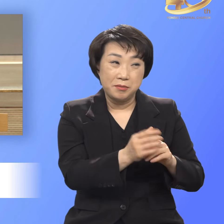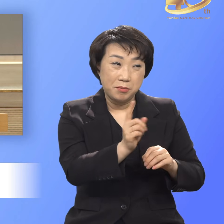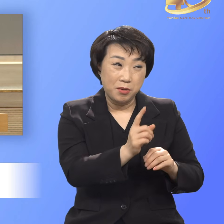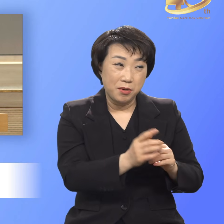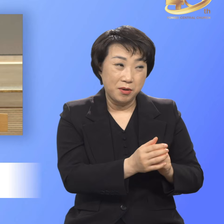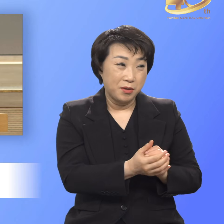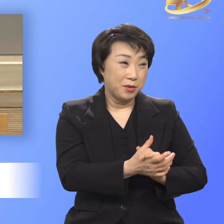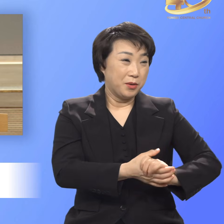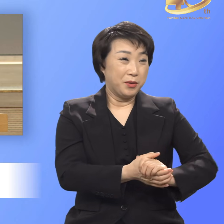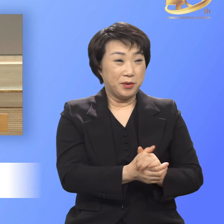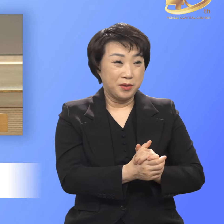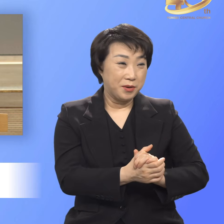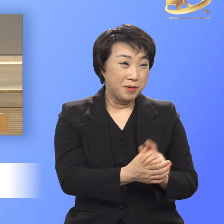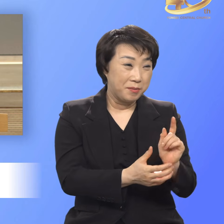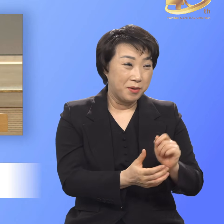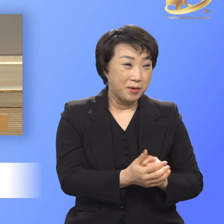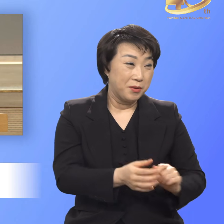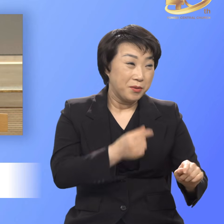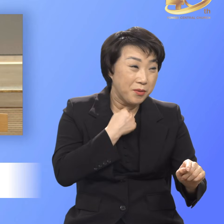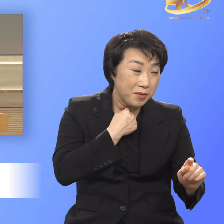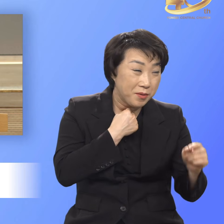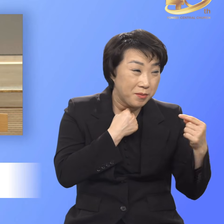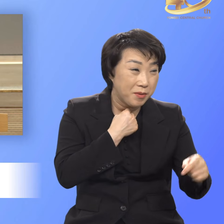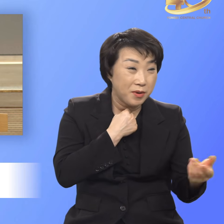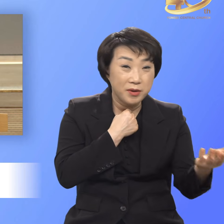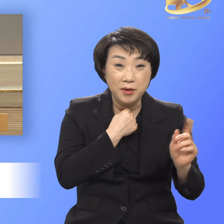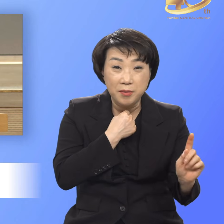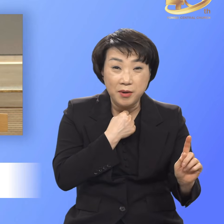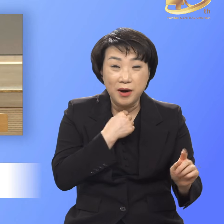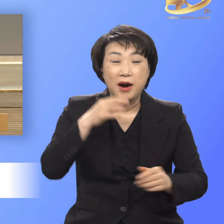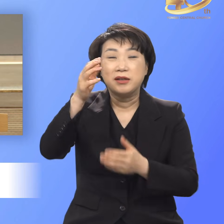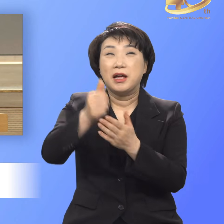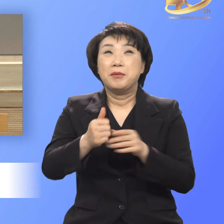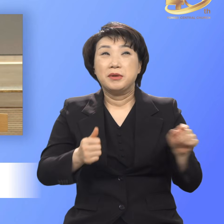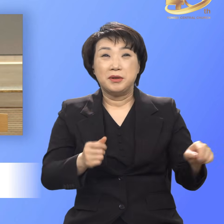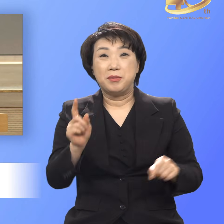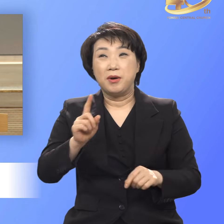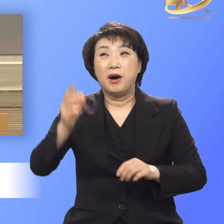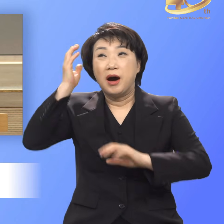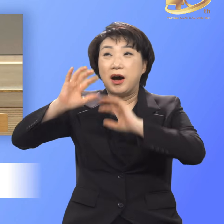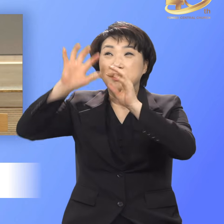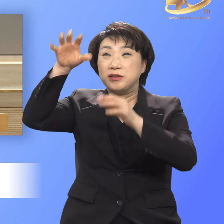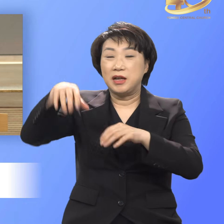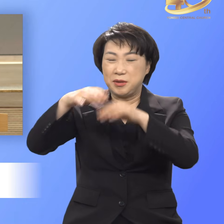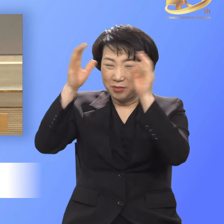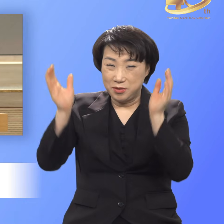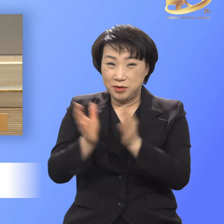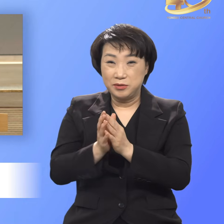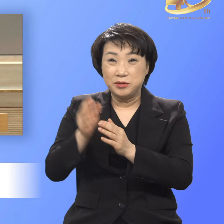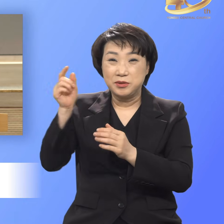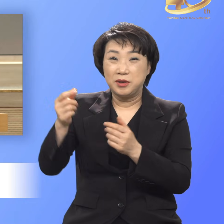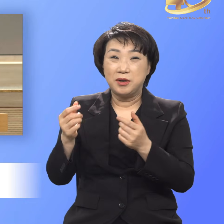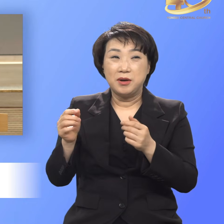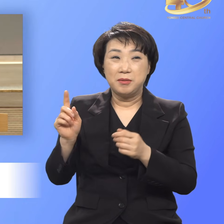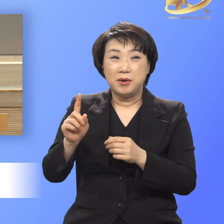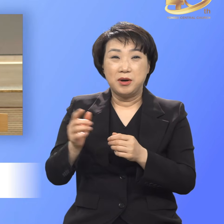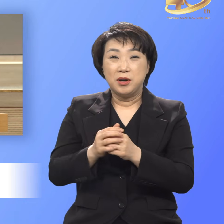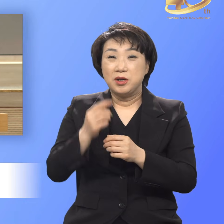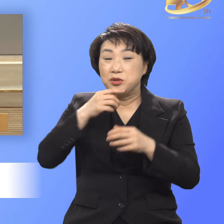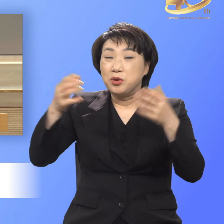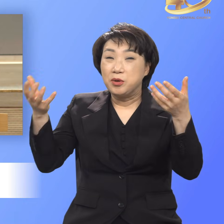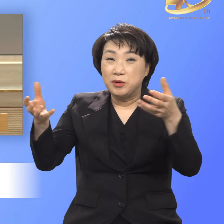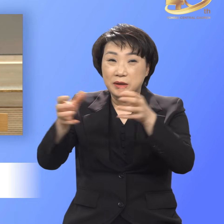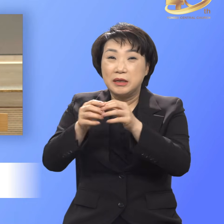뭔가 정말로 바랄 것이 있다면 하나님 왜 하늘도 다 종이족처럼 불에